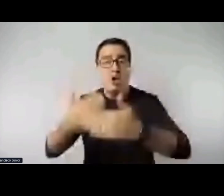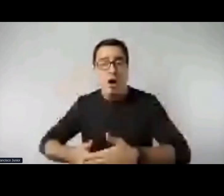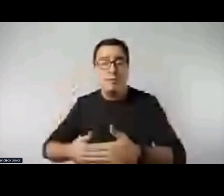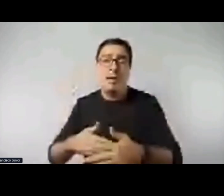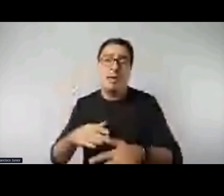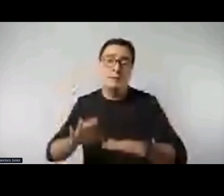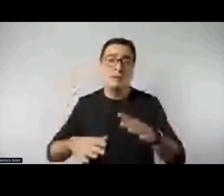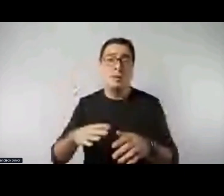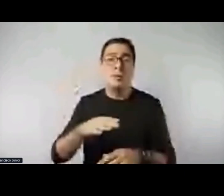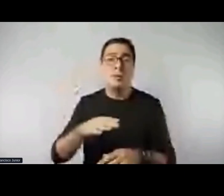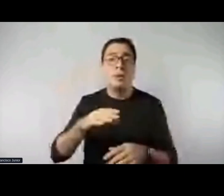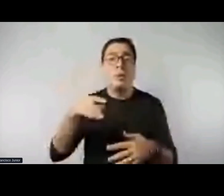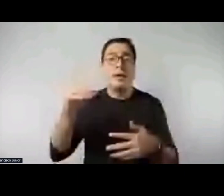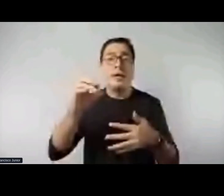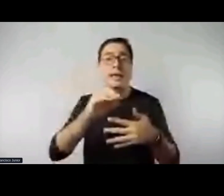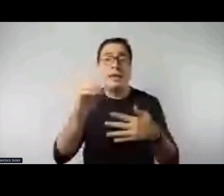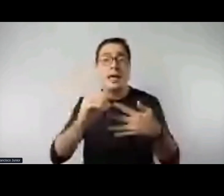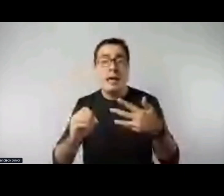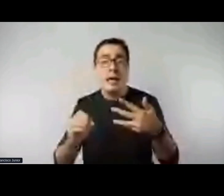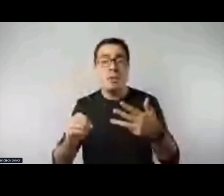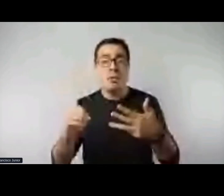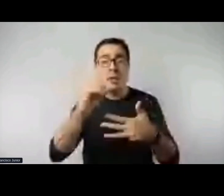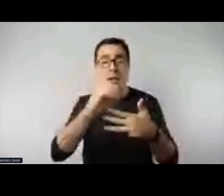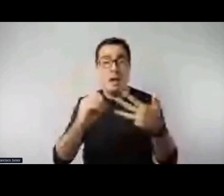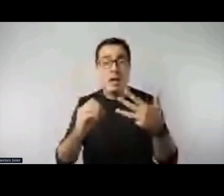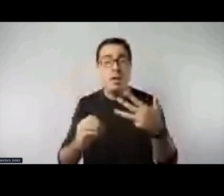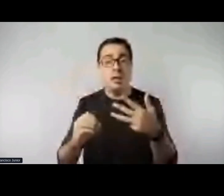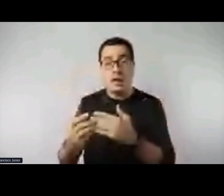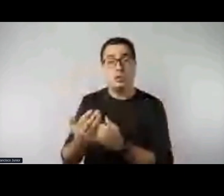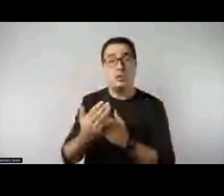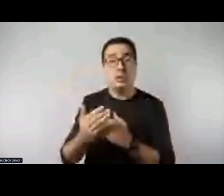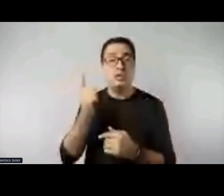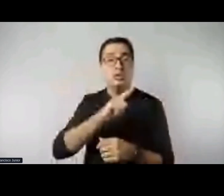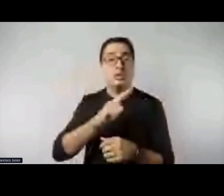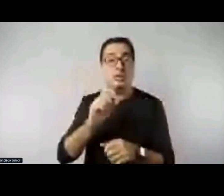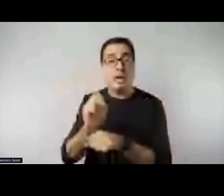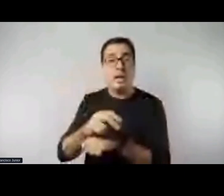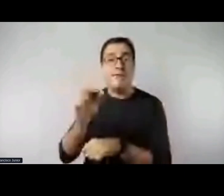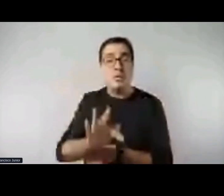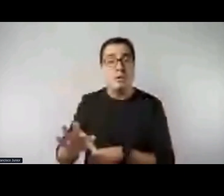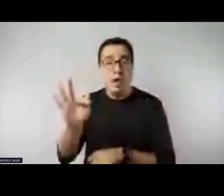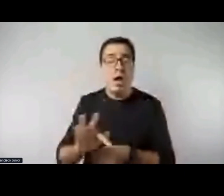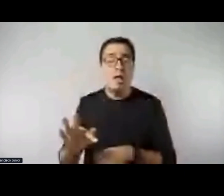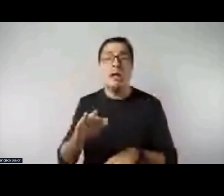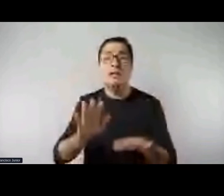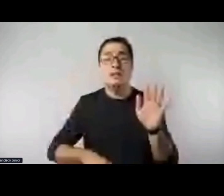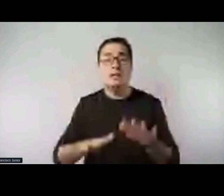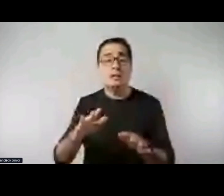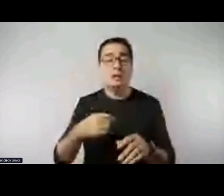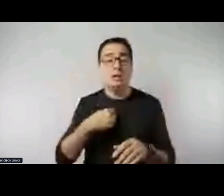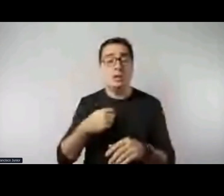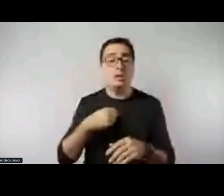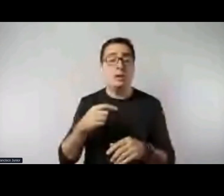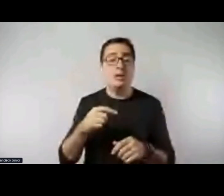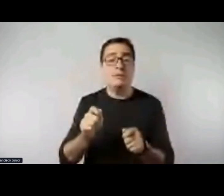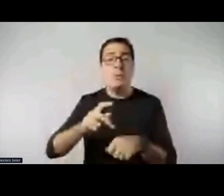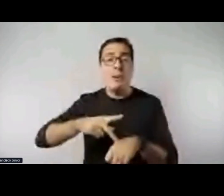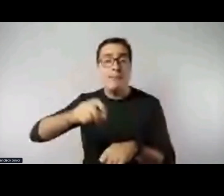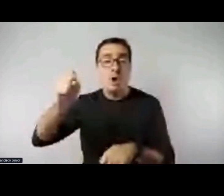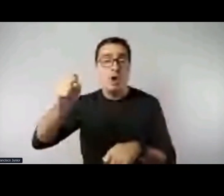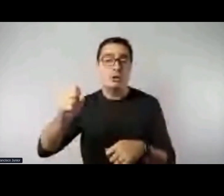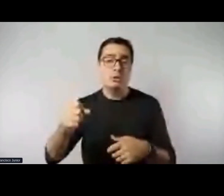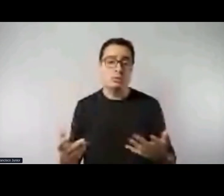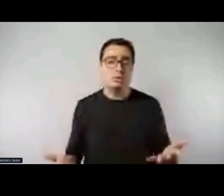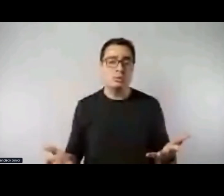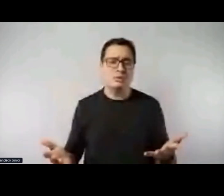Enem, que nos dá acesso ao ensino superior, ou então mesmo quando nós estamos fazendo uma pós-graduação.